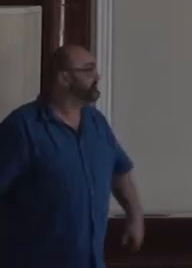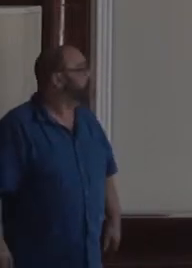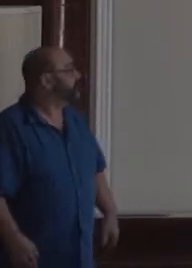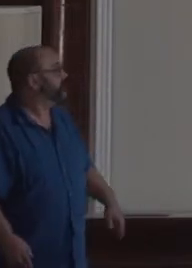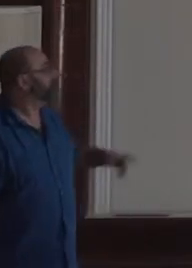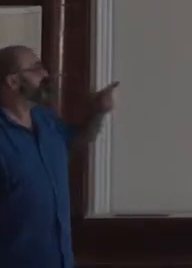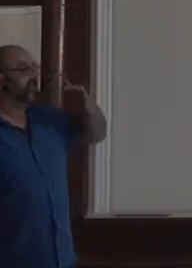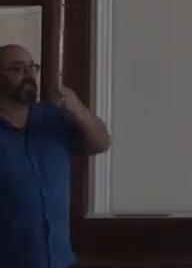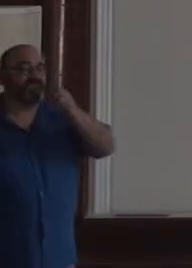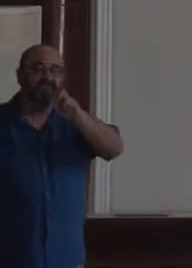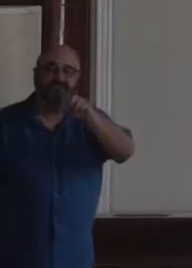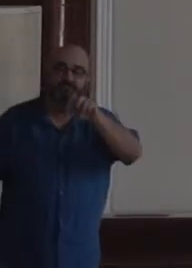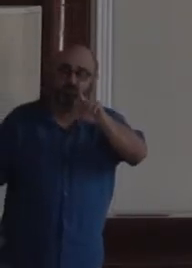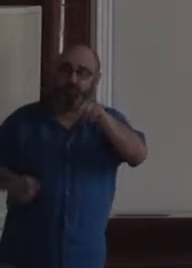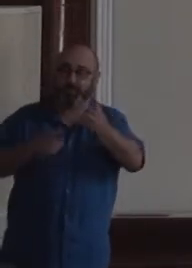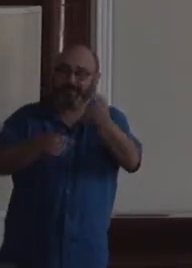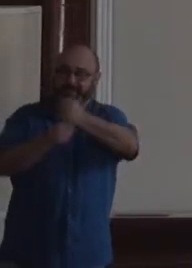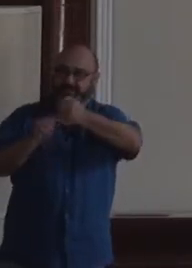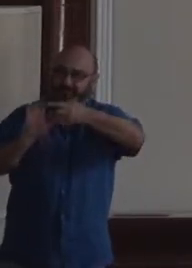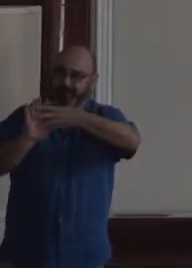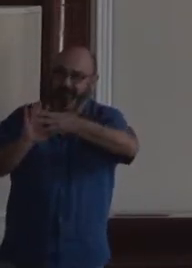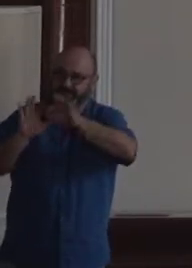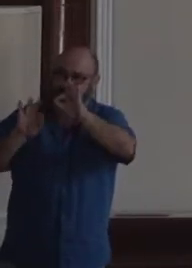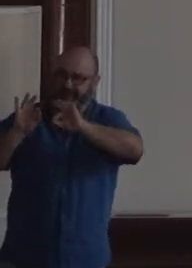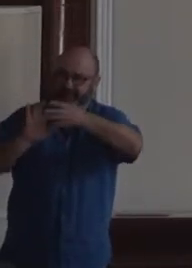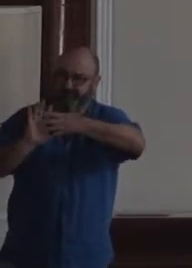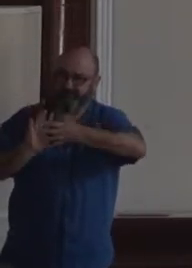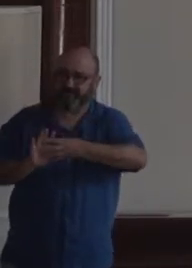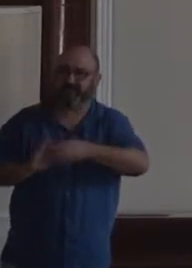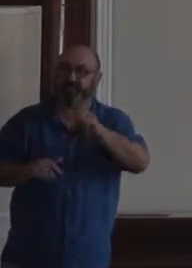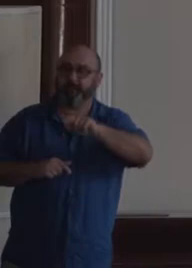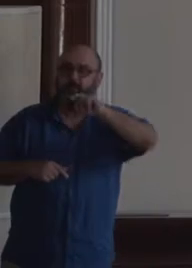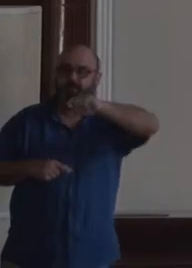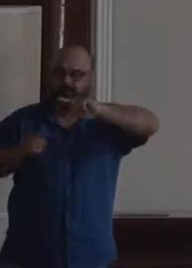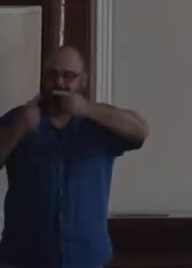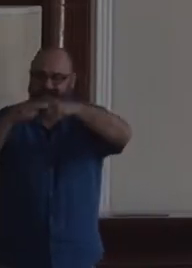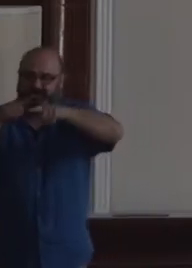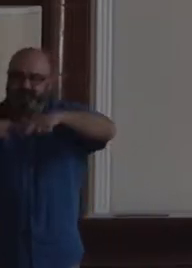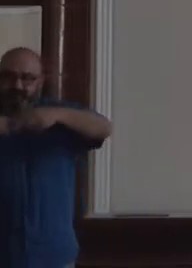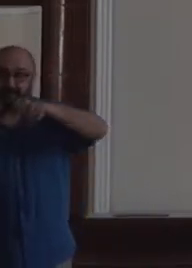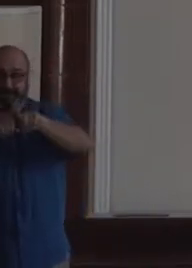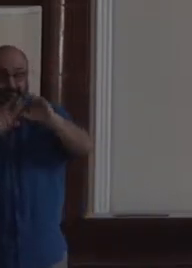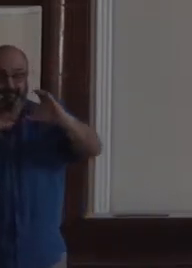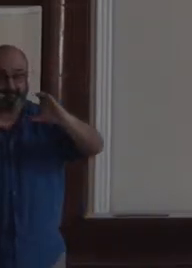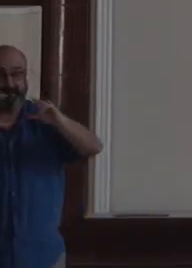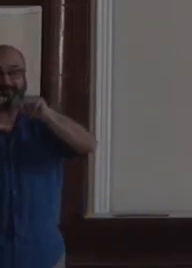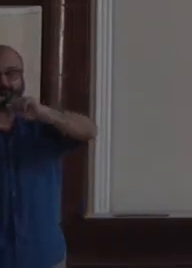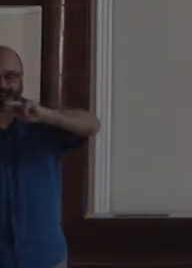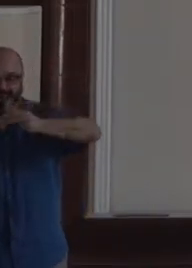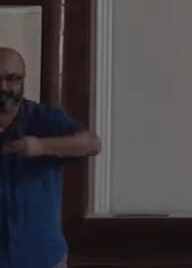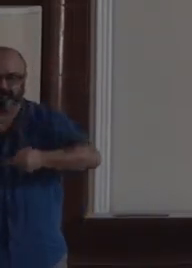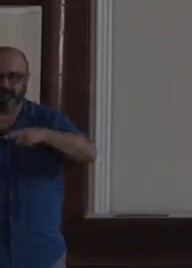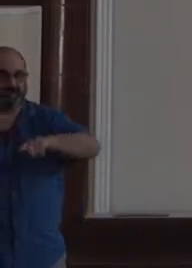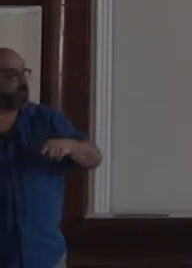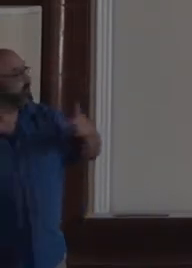les fixtures peuvent être paramétrées, c'est-à-dire qu'on va pouvoir définir plusieurs variantes d'une fixture. Par exemple, là j'ai une petite fonction